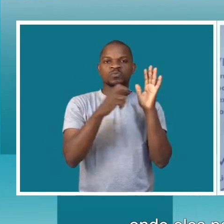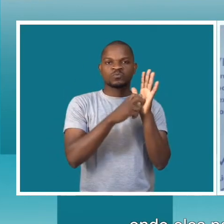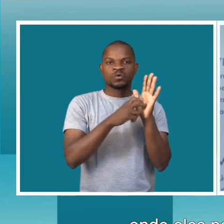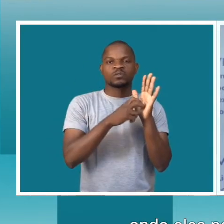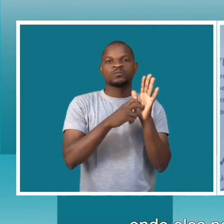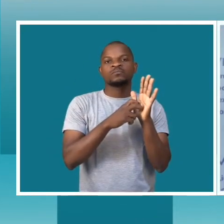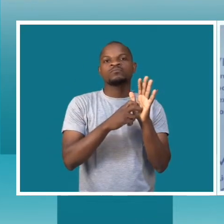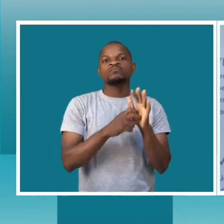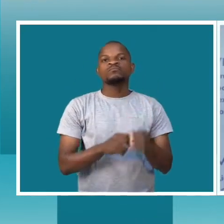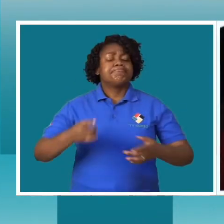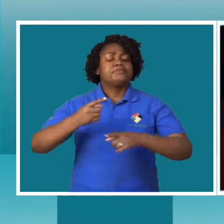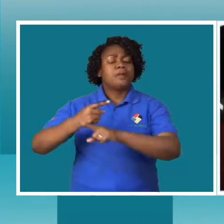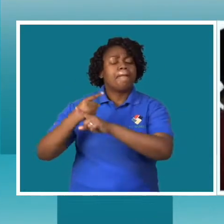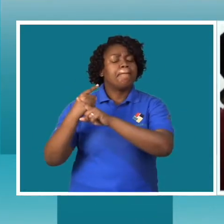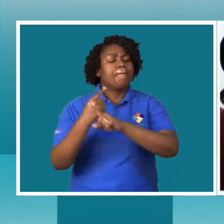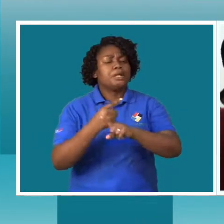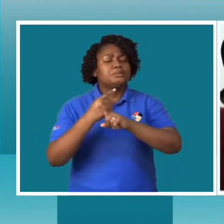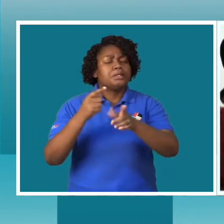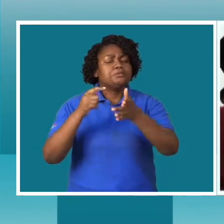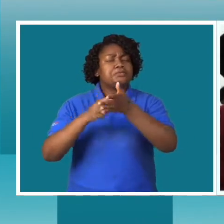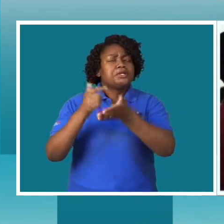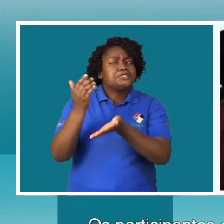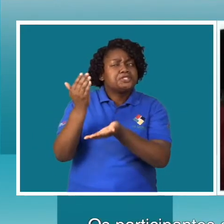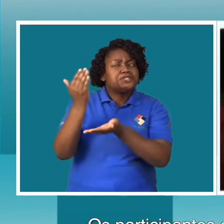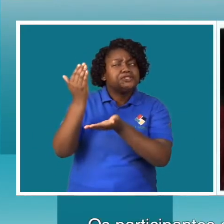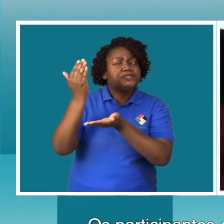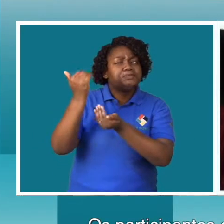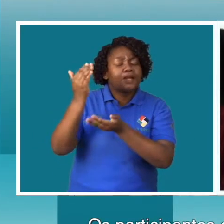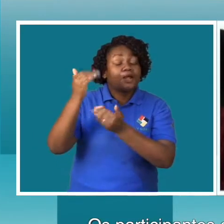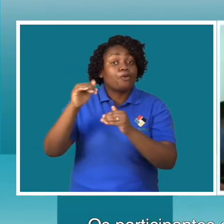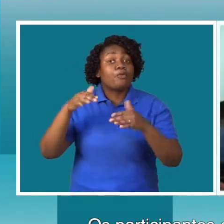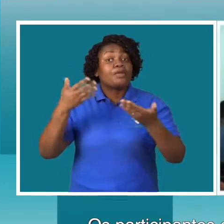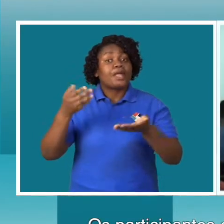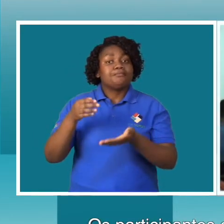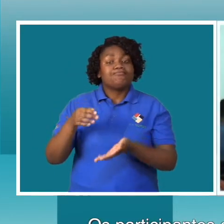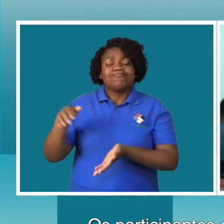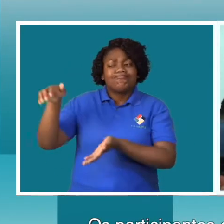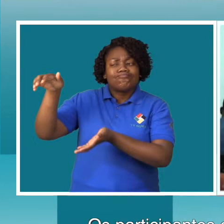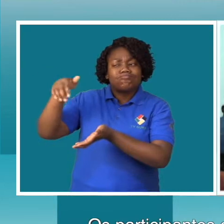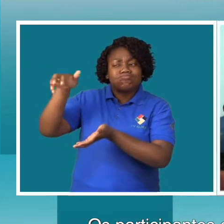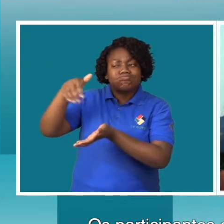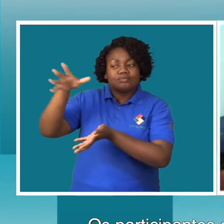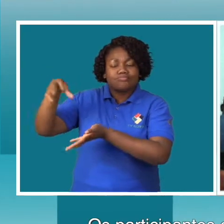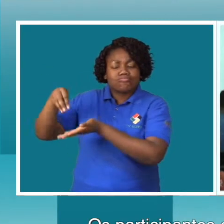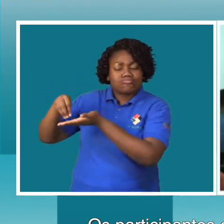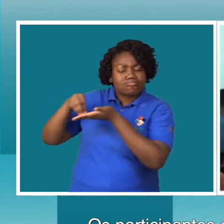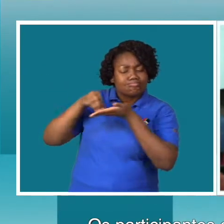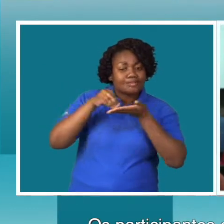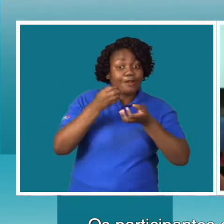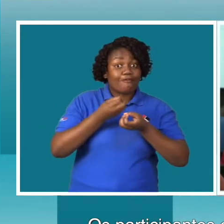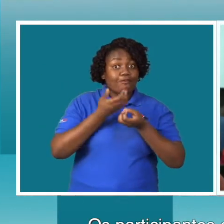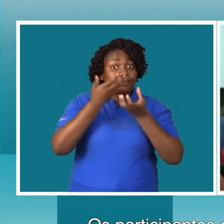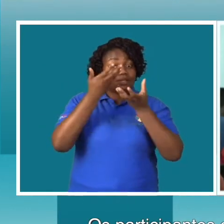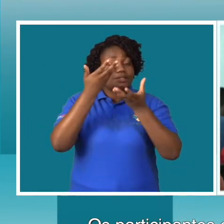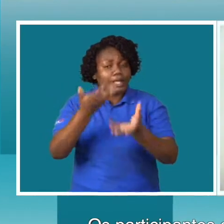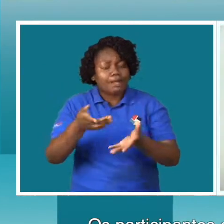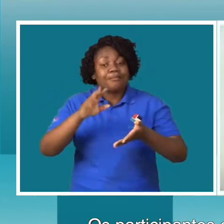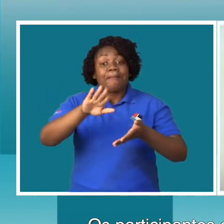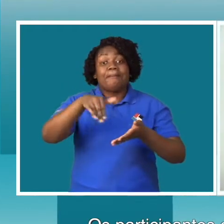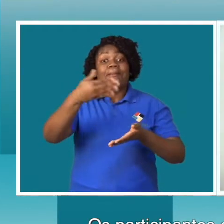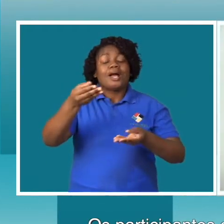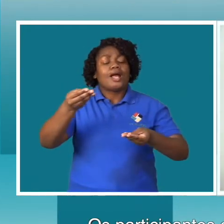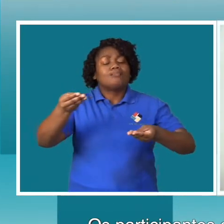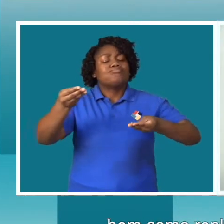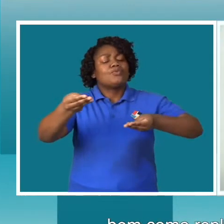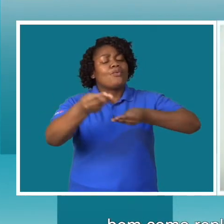saúde sexual e reprodutiva. Os participantes esperam ultrapassar o mito sobre assuntos ligados à saúde sexual e